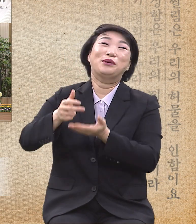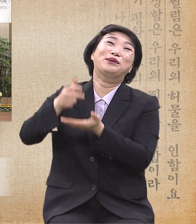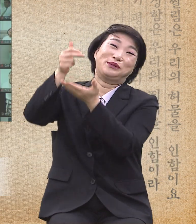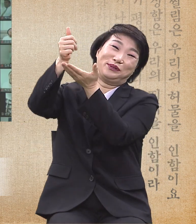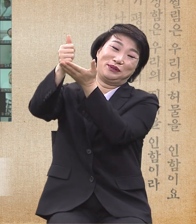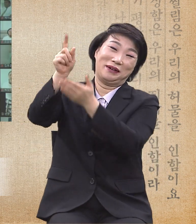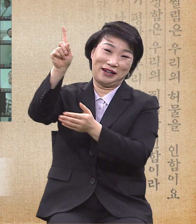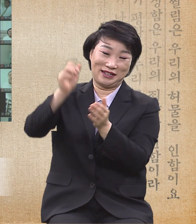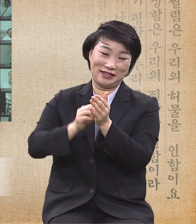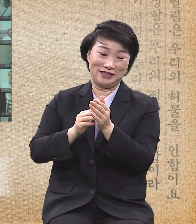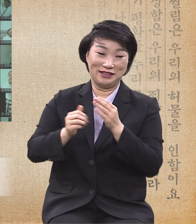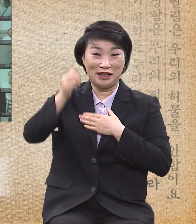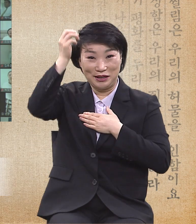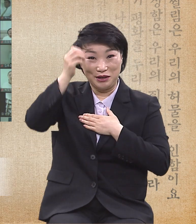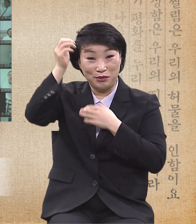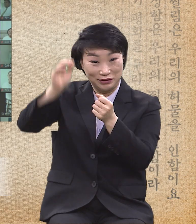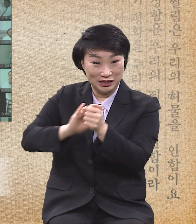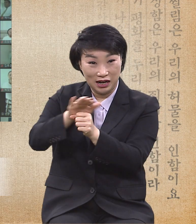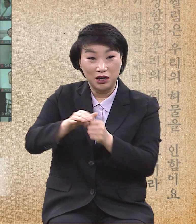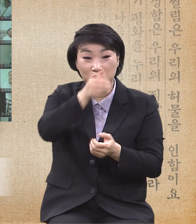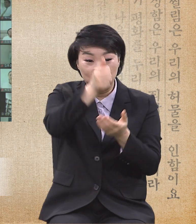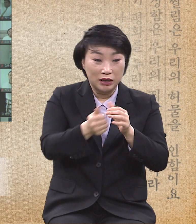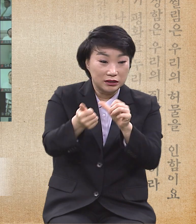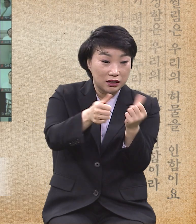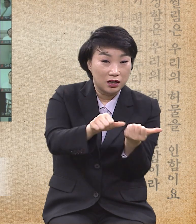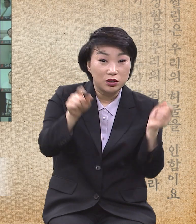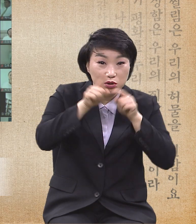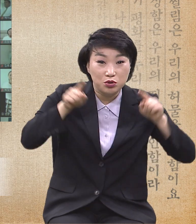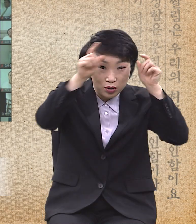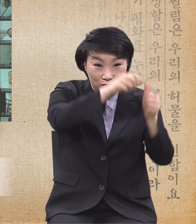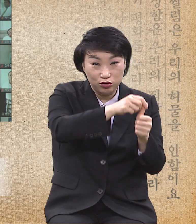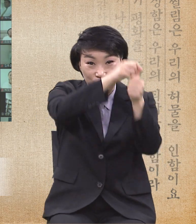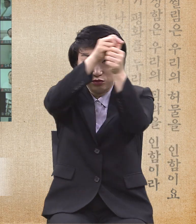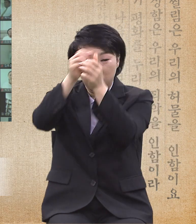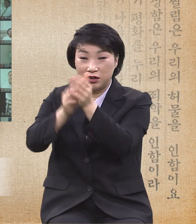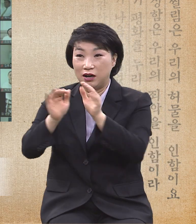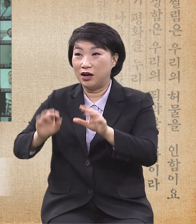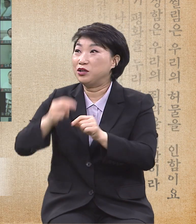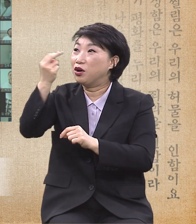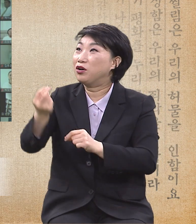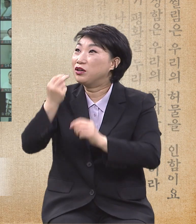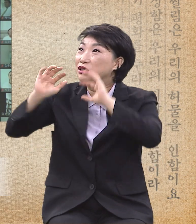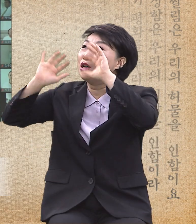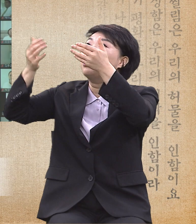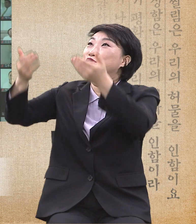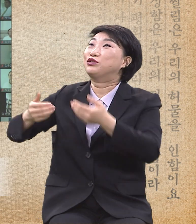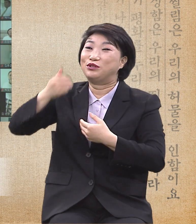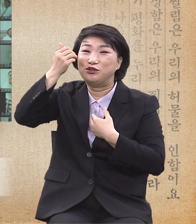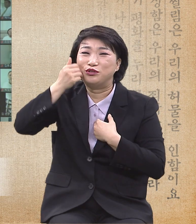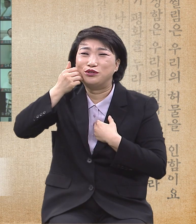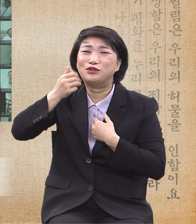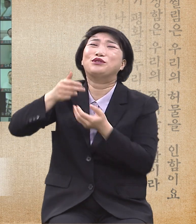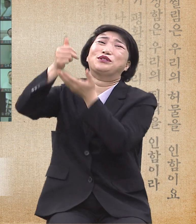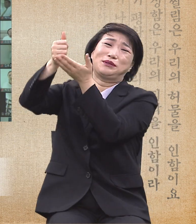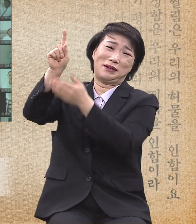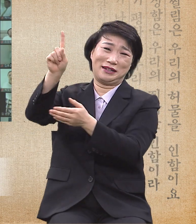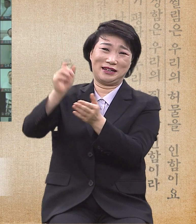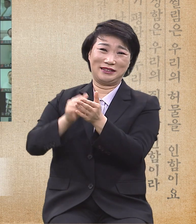주님이시오. 내 영혼을 사랑해서 죄와 사망과 지옥에서 구원해서 영생과 천국을 주신 분도